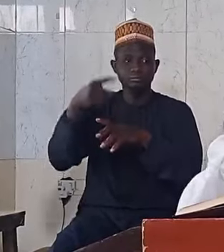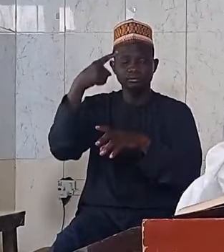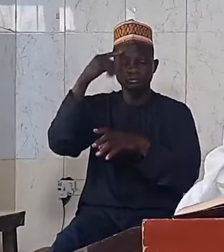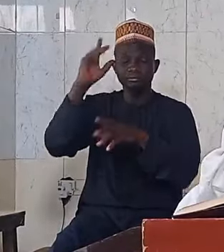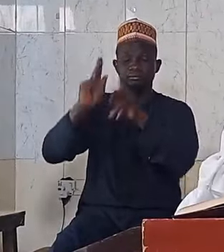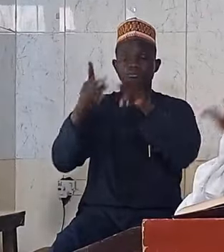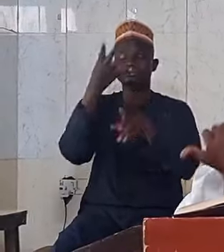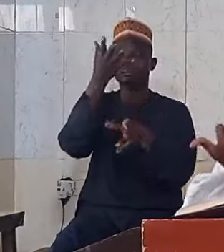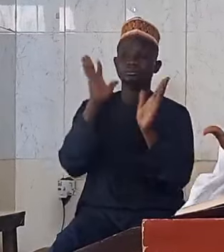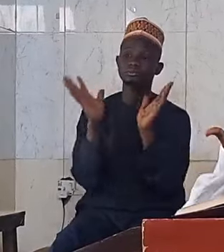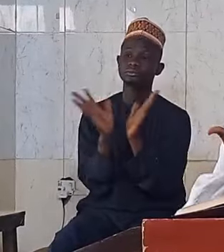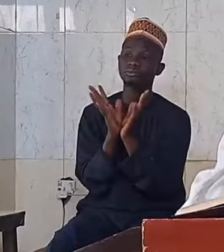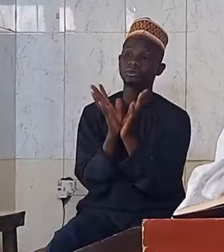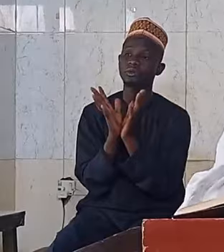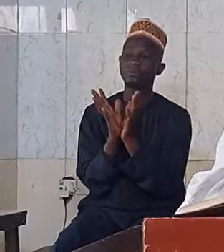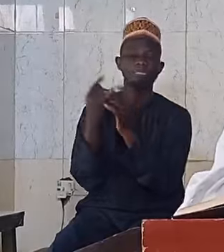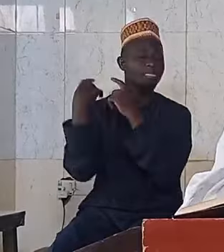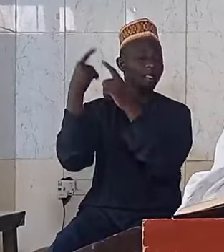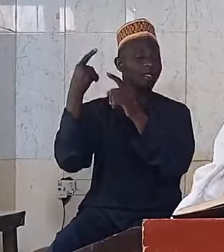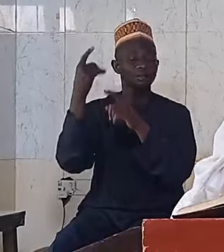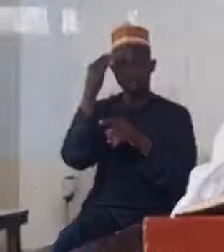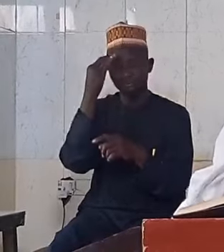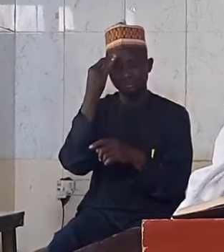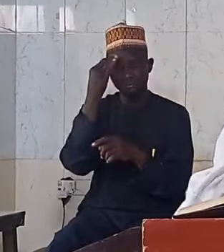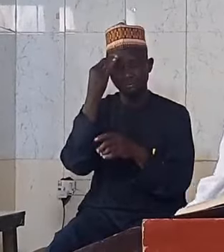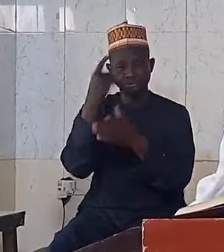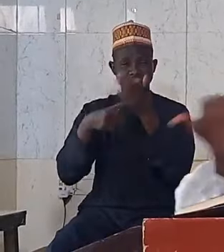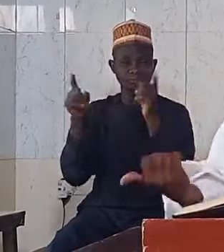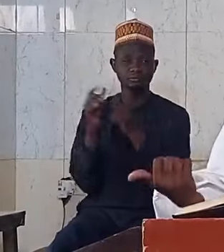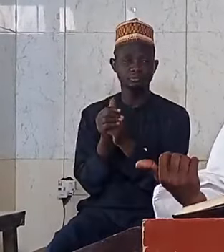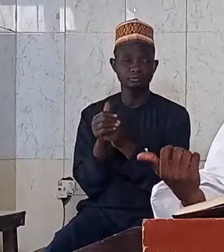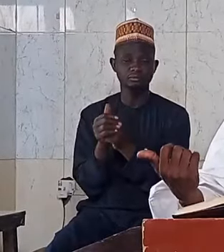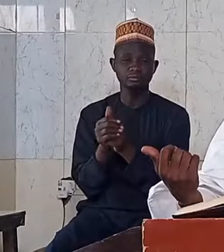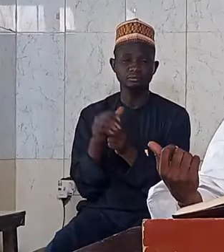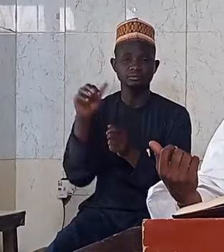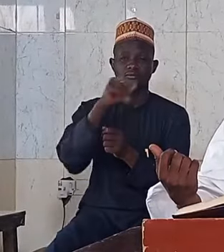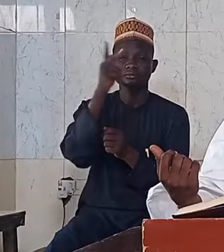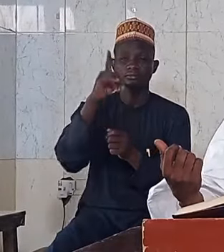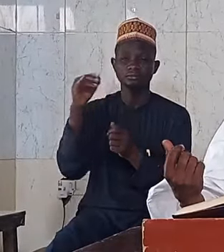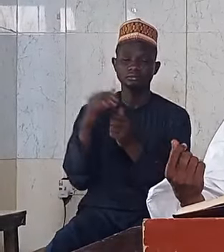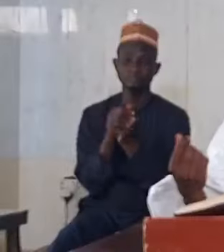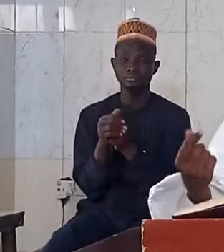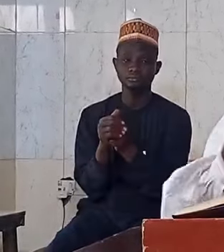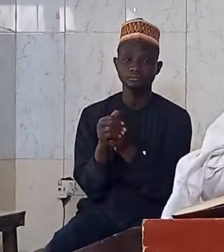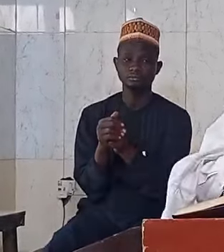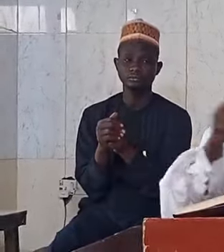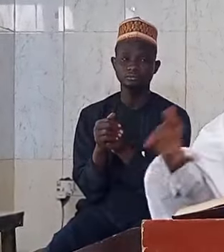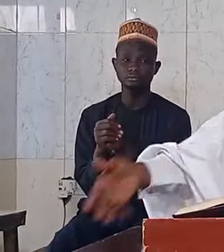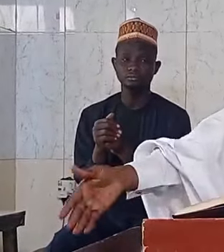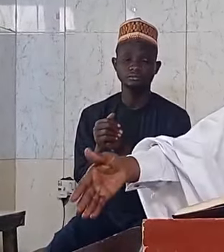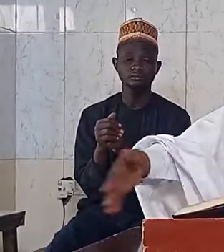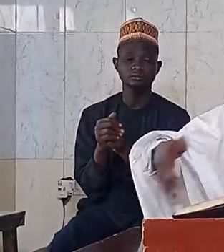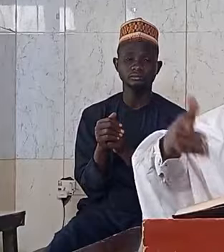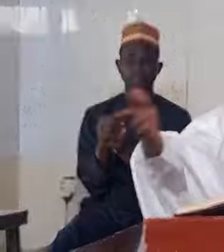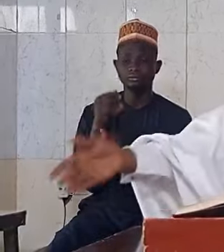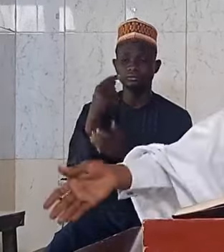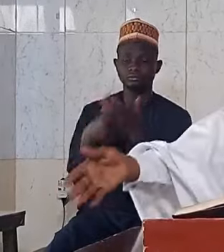الظالم أهلها تند أصل من أوت أنا جيني من هذه يوا القرية